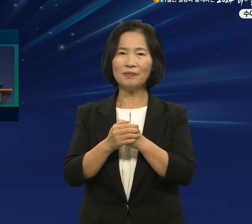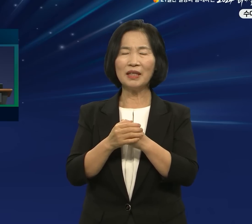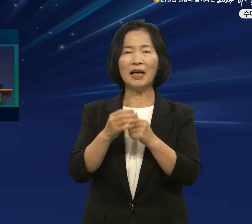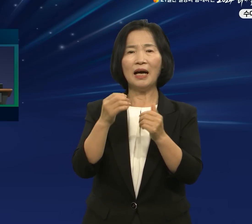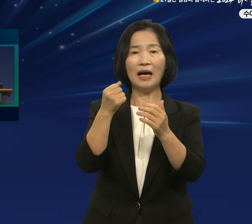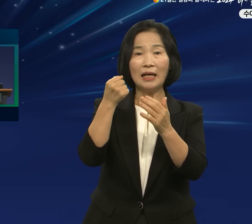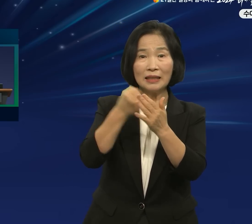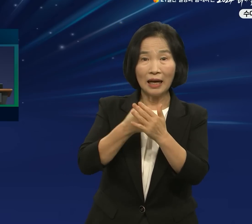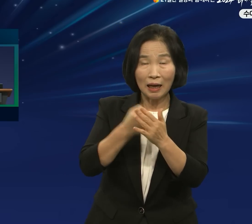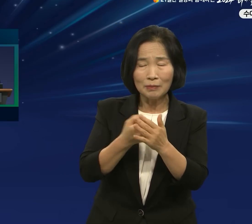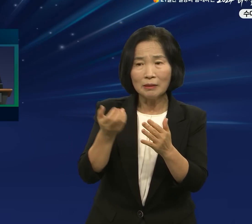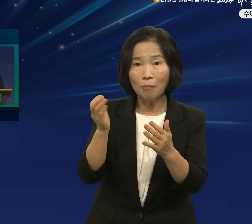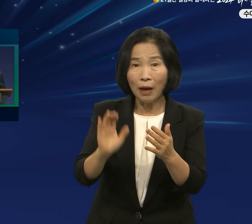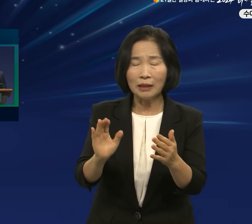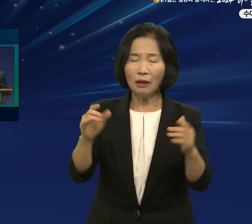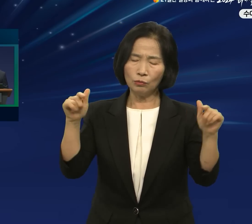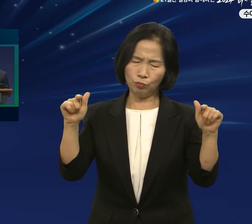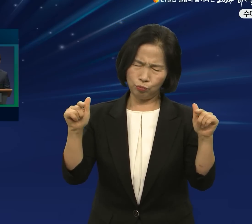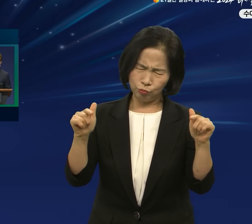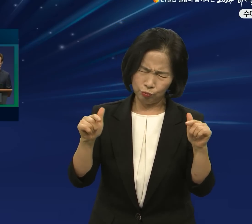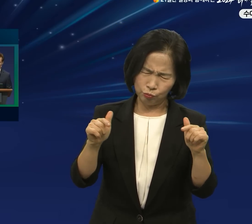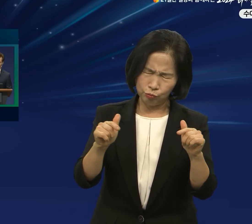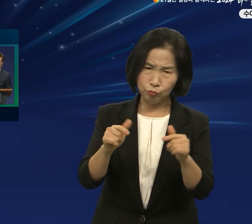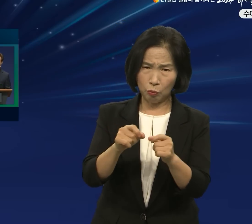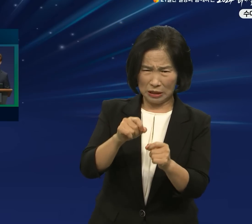안타깝게도 5명의 성도와